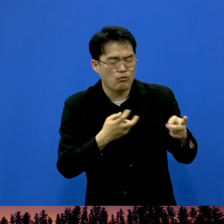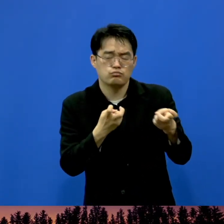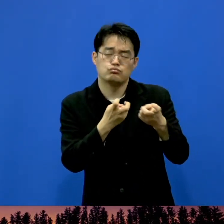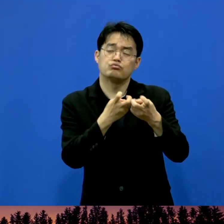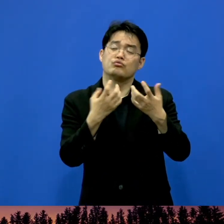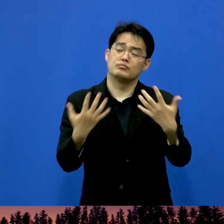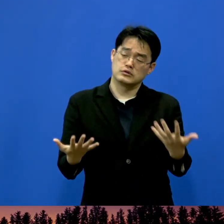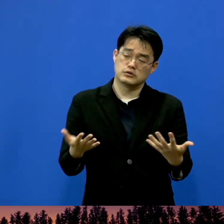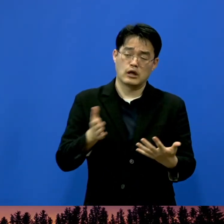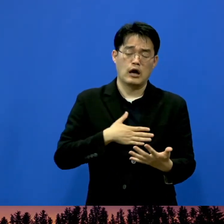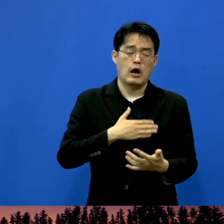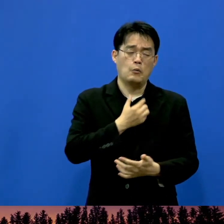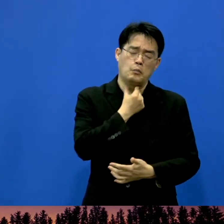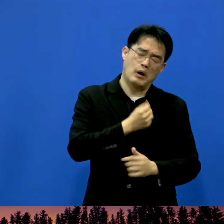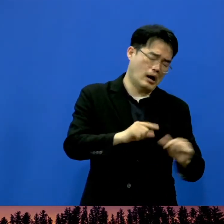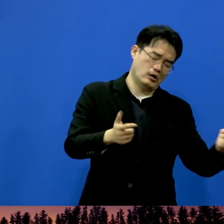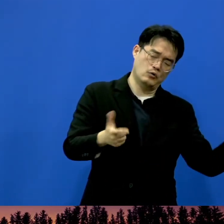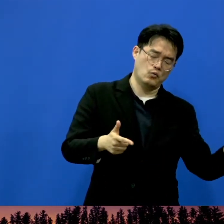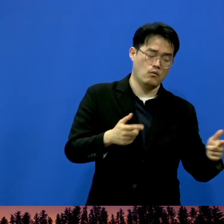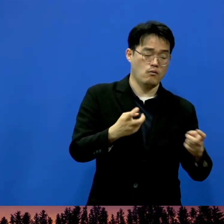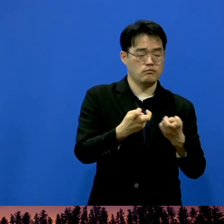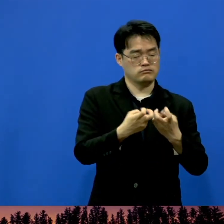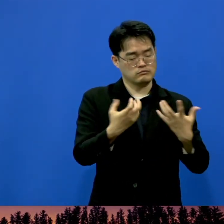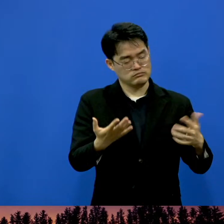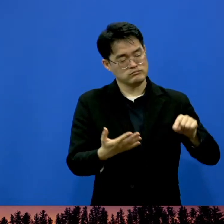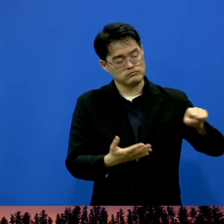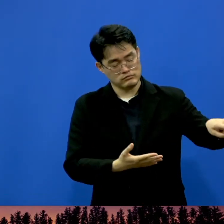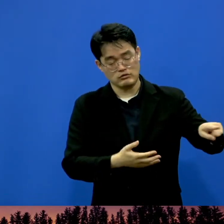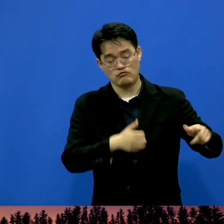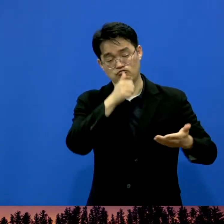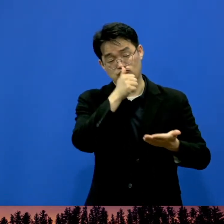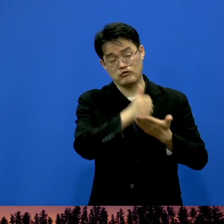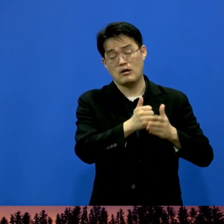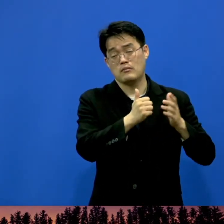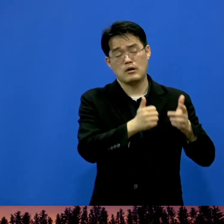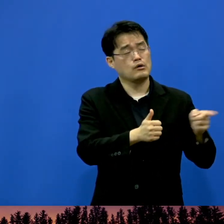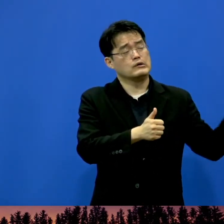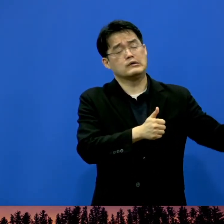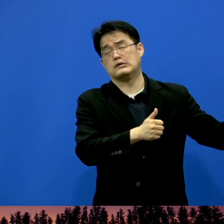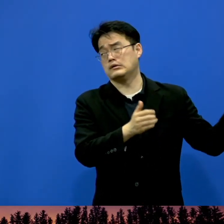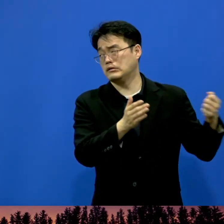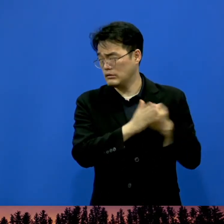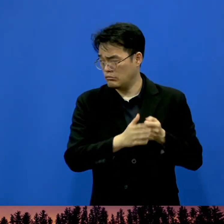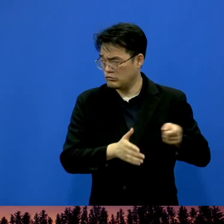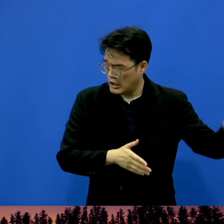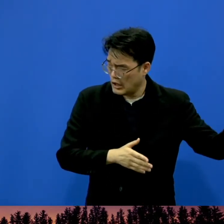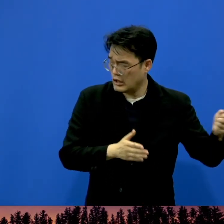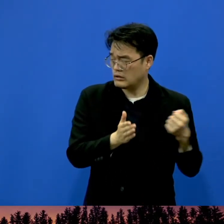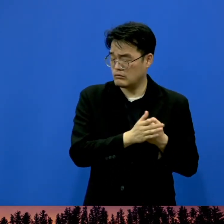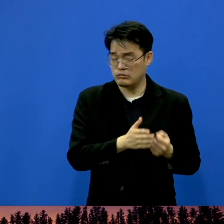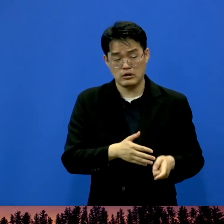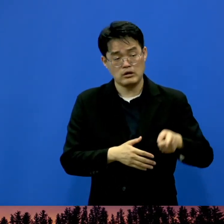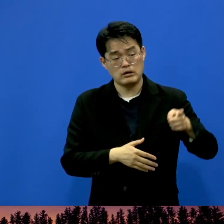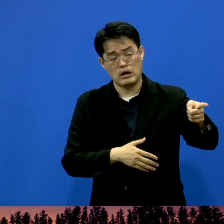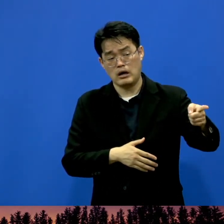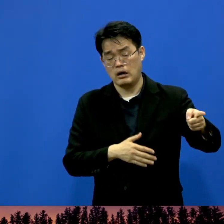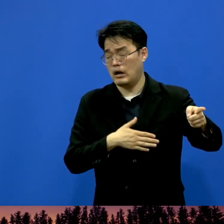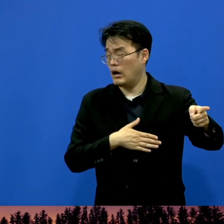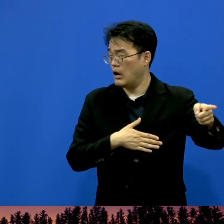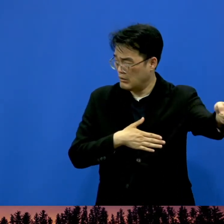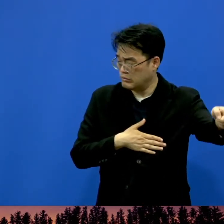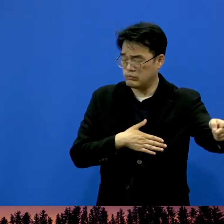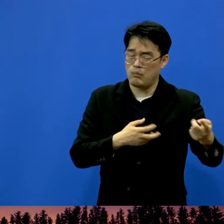수밖에 없어서, 또 어떤 데는 누구 때문에 뭐든지 끌고 와야 되는 거죠. 그래서 자기의